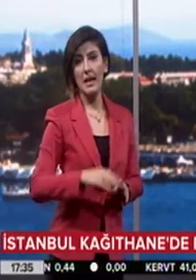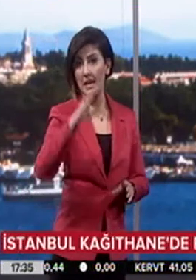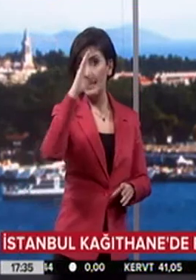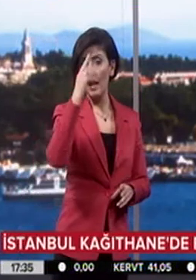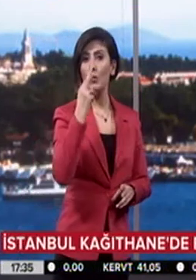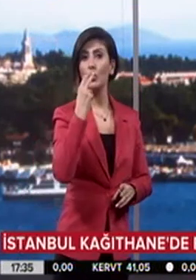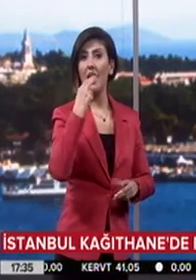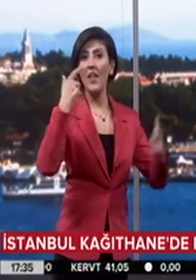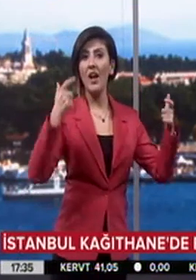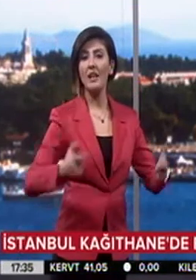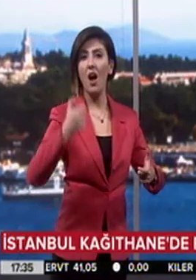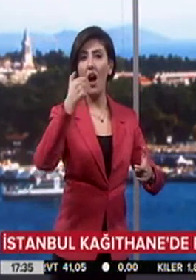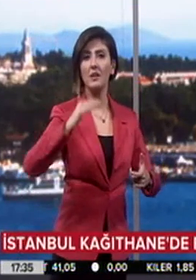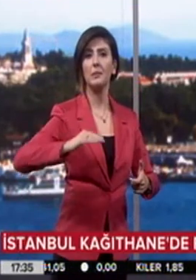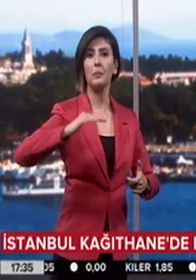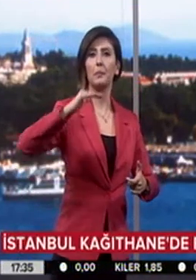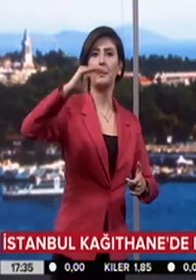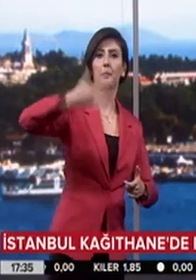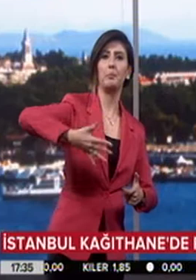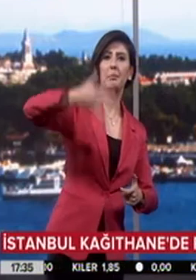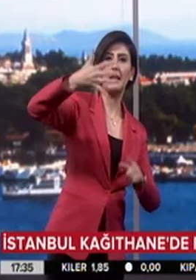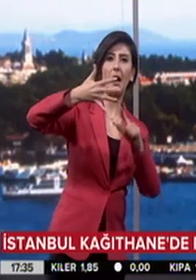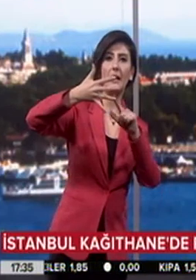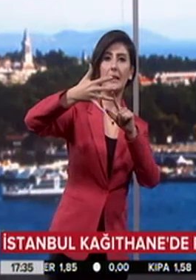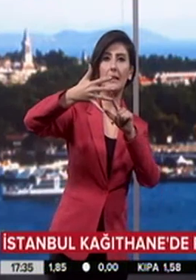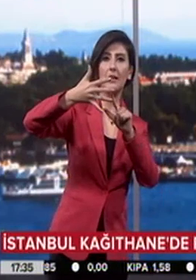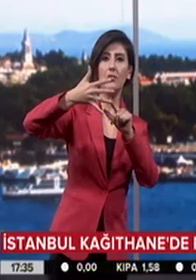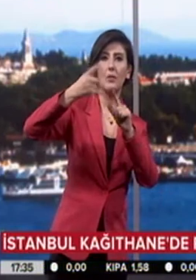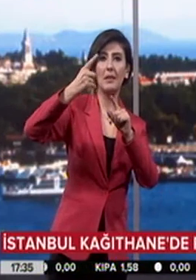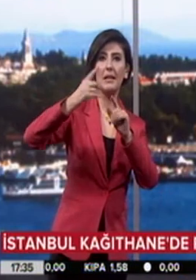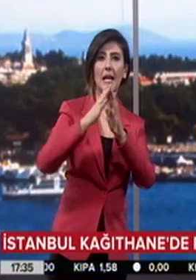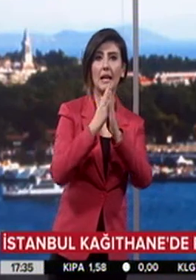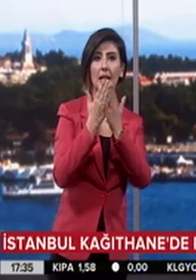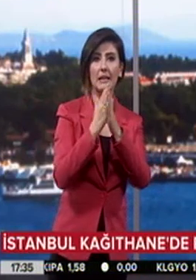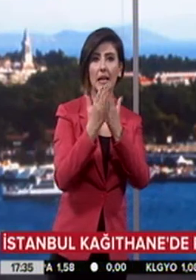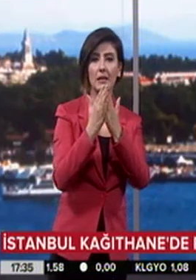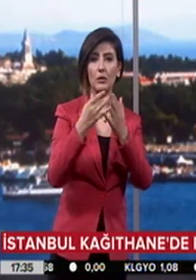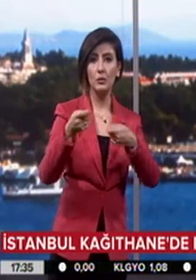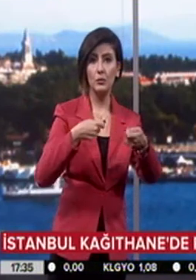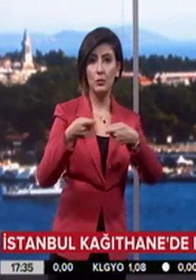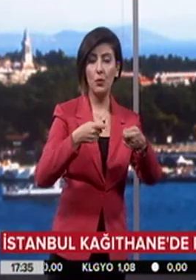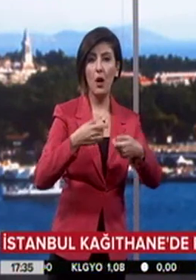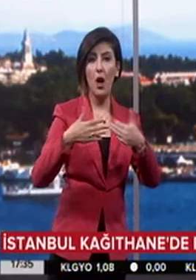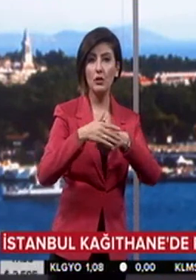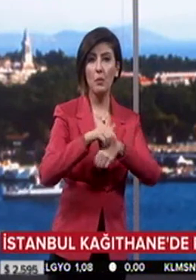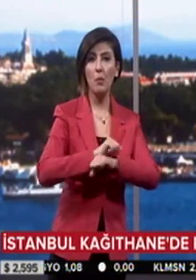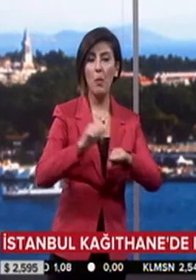İstanbul Kağıthane'de 6 katlı binanın 2. katındaki bir derginin bürosunda akşam saatlerinde bombalı saldırı